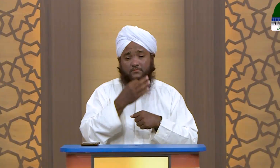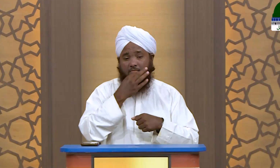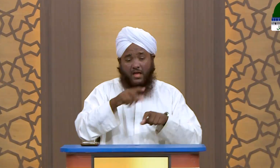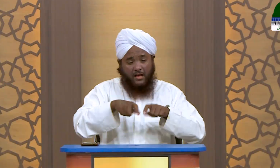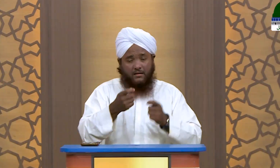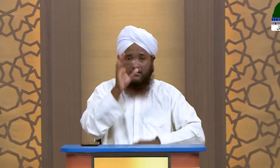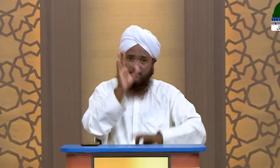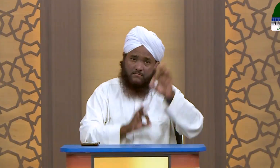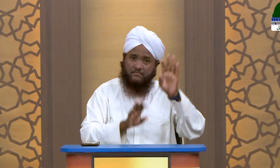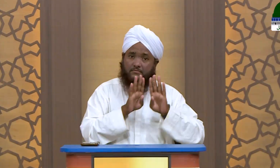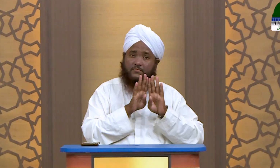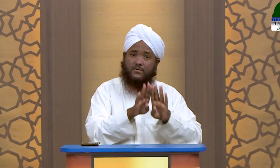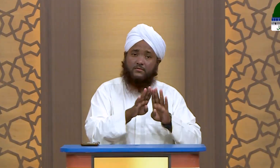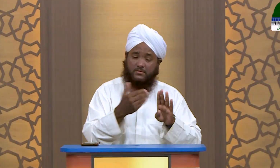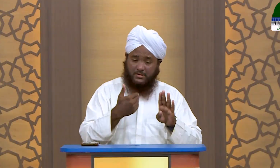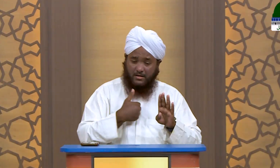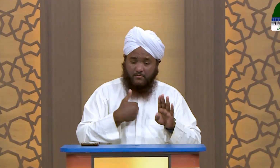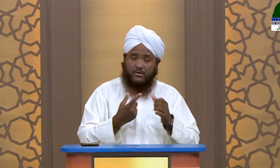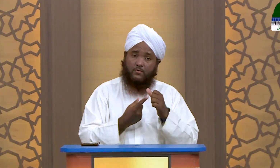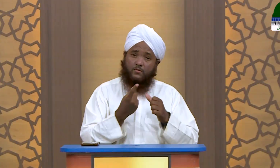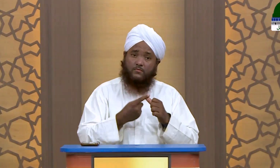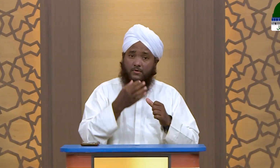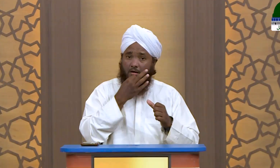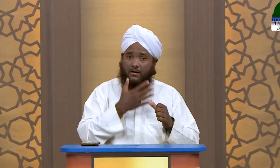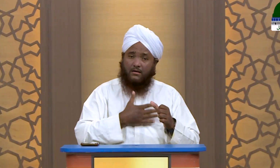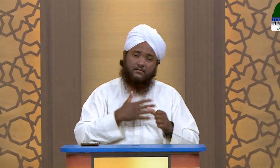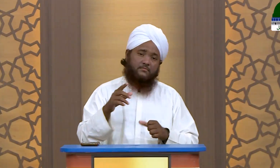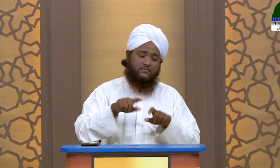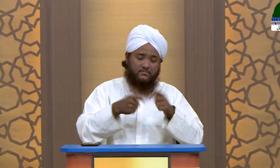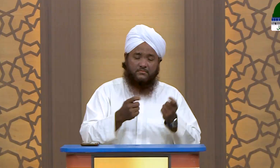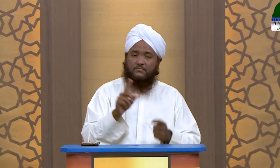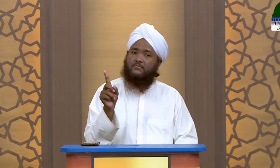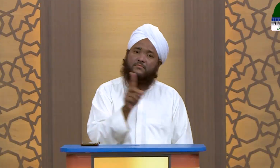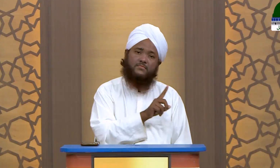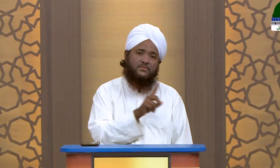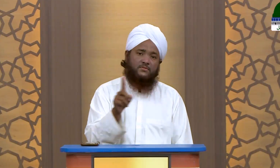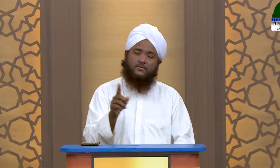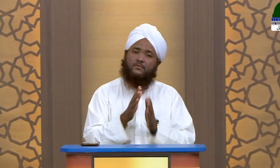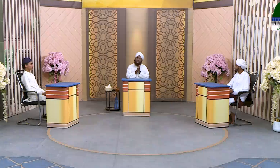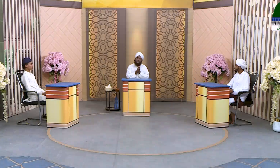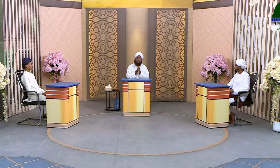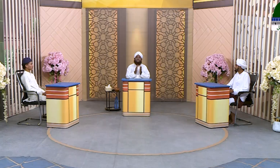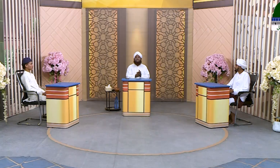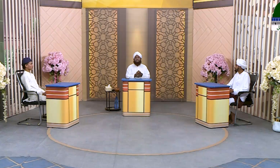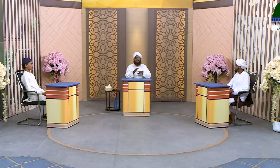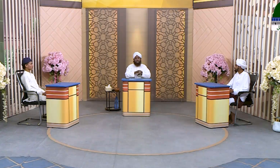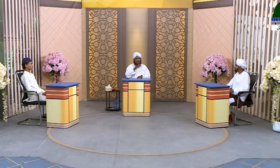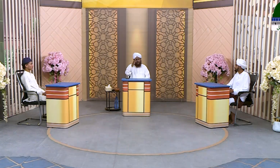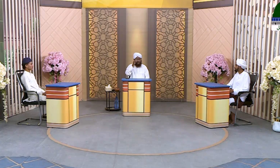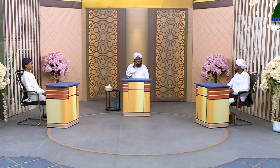ادبوں سے، اور مجھ سے بھی سرزد نہ کبھی بے ادبی ہو۔ پیارے اسلامی بھائیوں، معلوم ہوا کہ